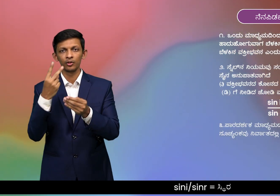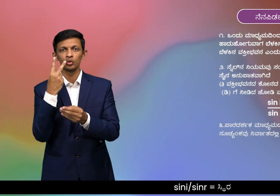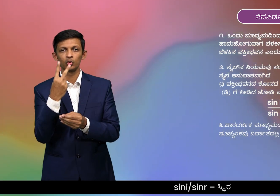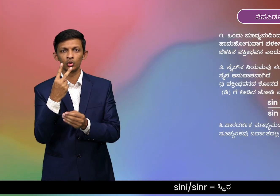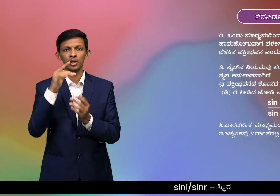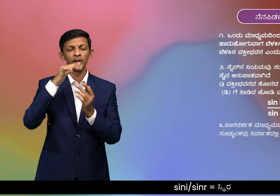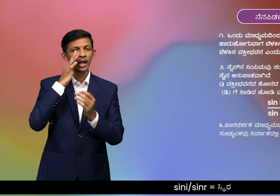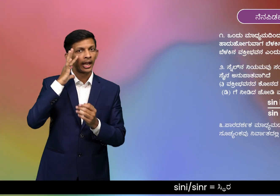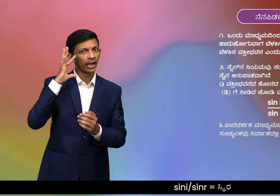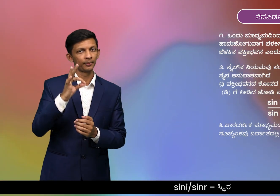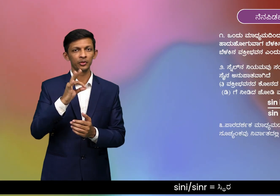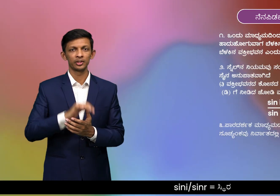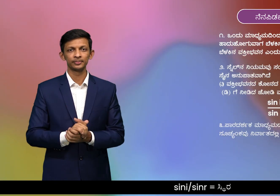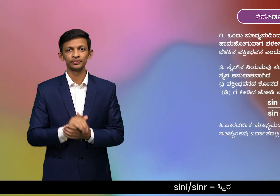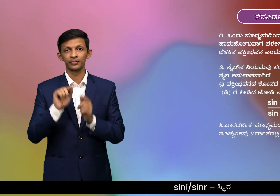is equal to stira